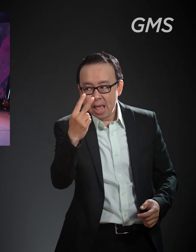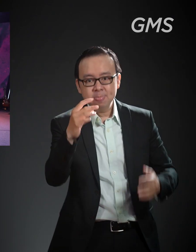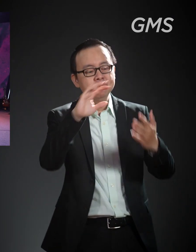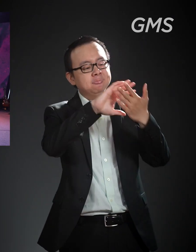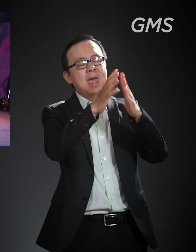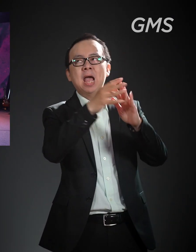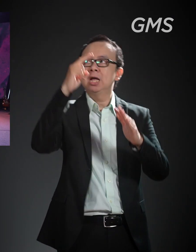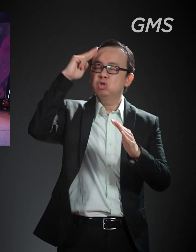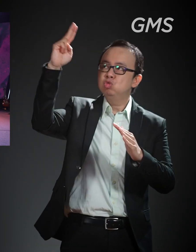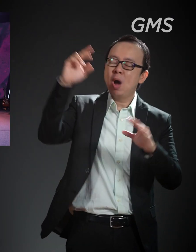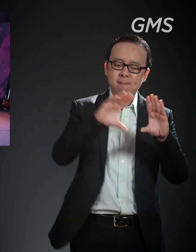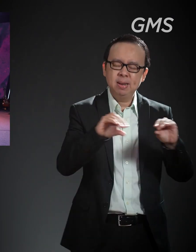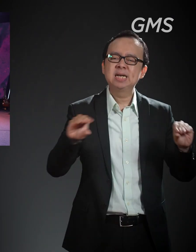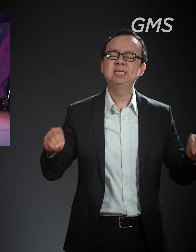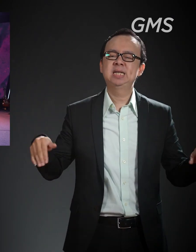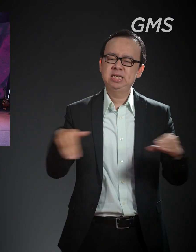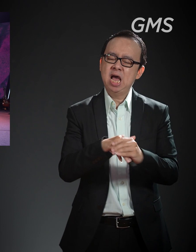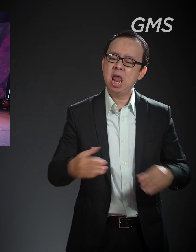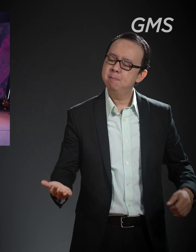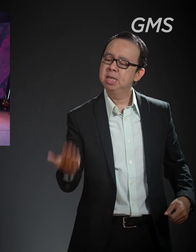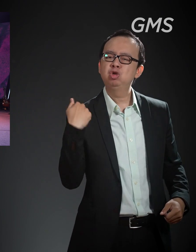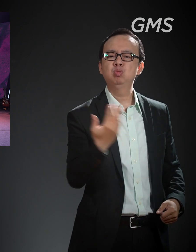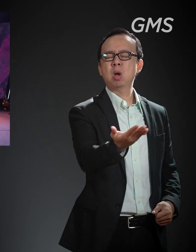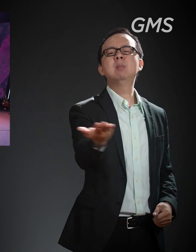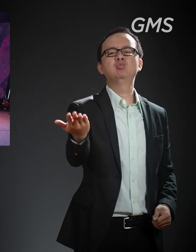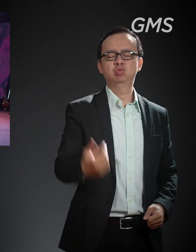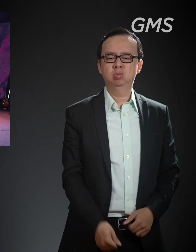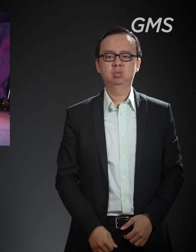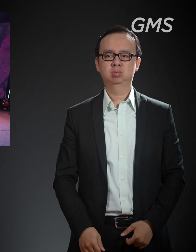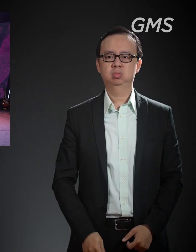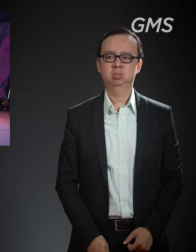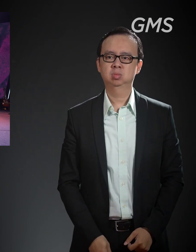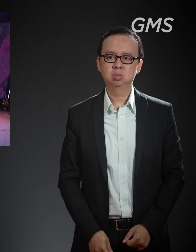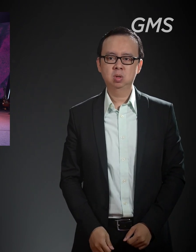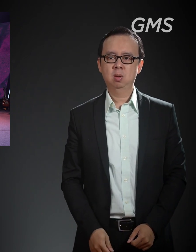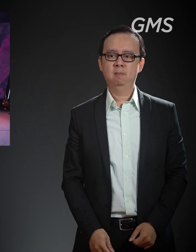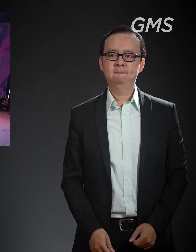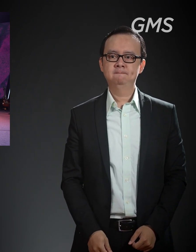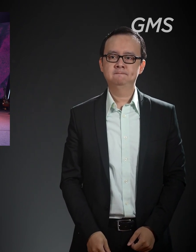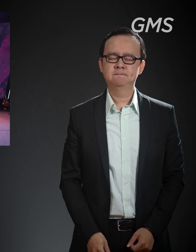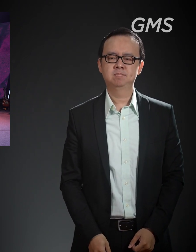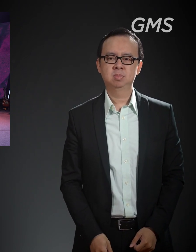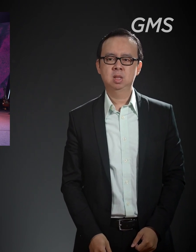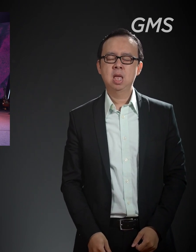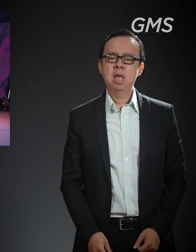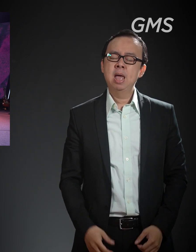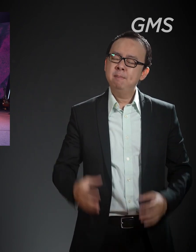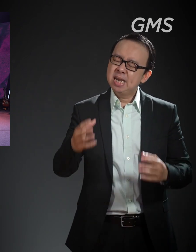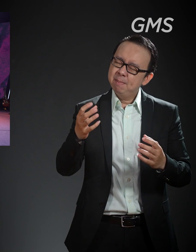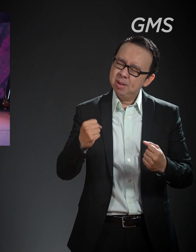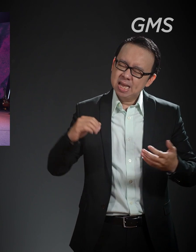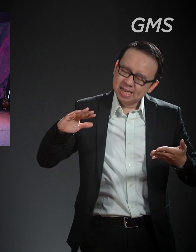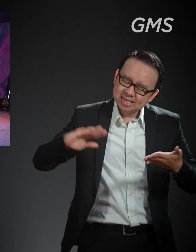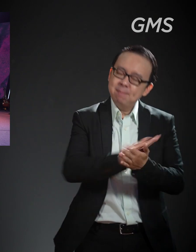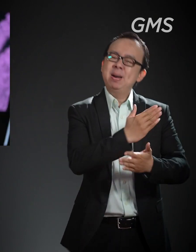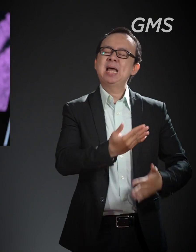Dan bagi jemaat di Makedonia, ternyata sacrifice is privilege. Dapat kesempatan untuk berkorban adalah